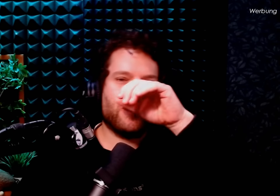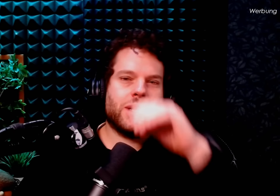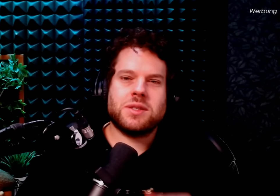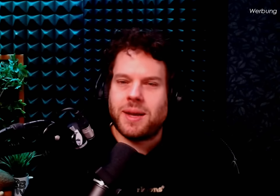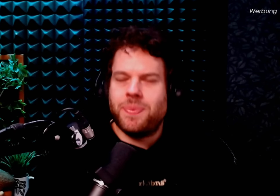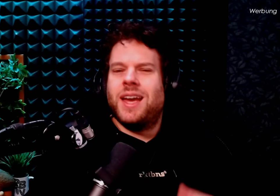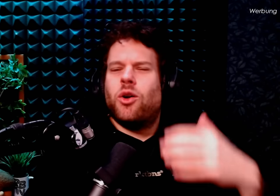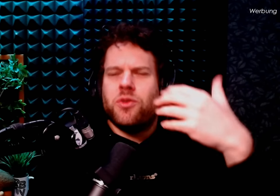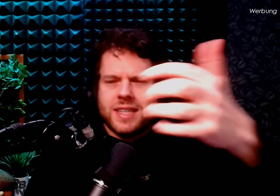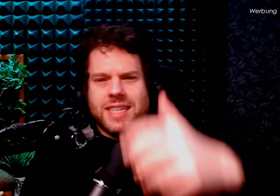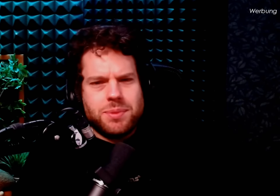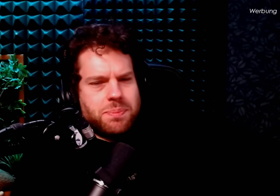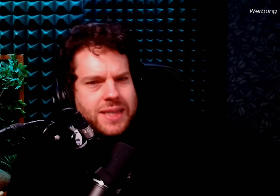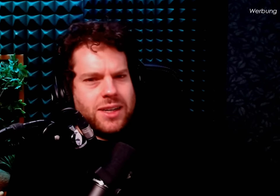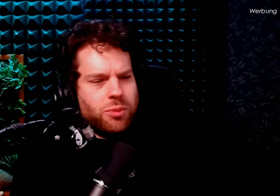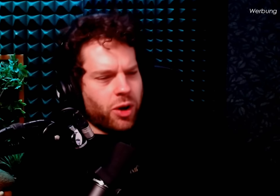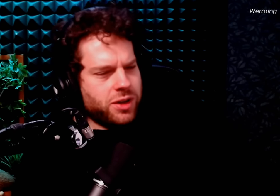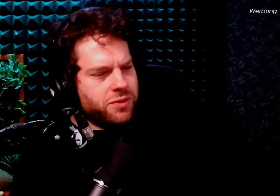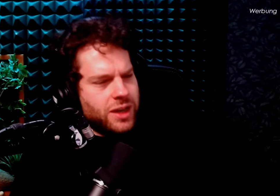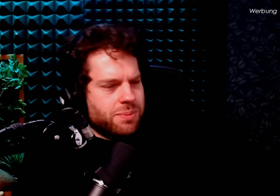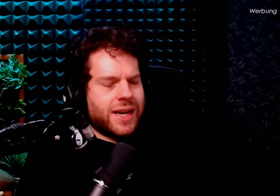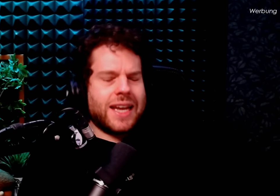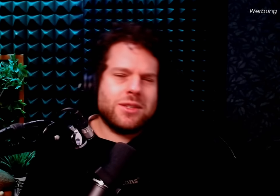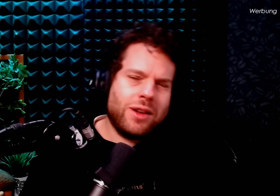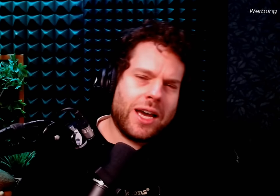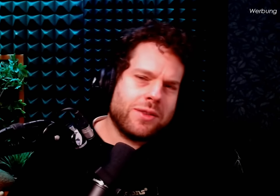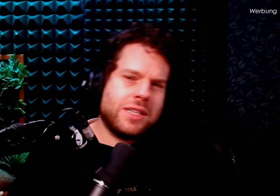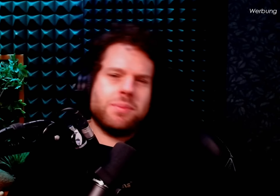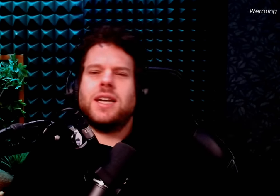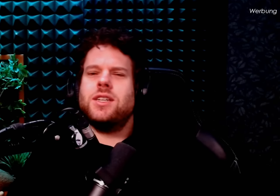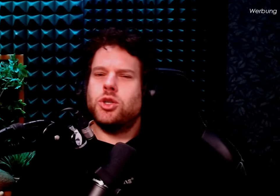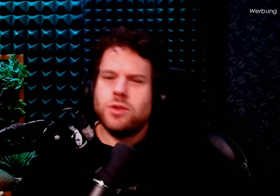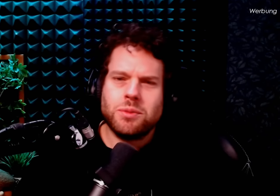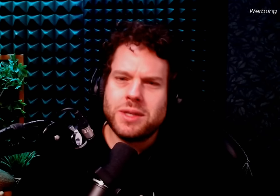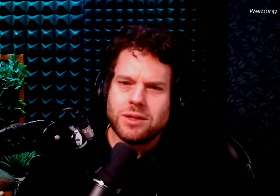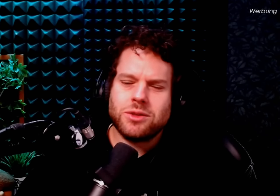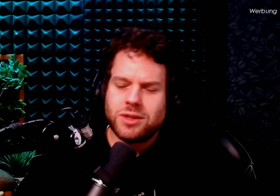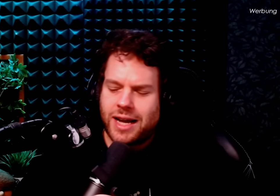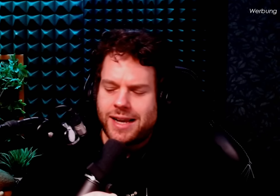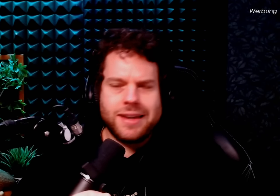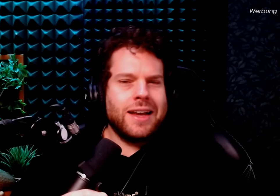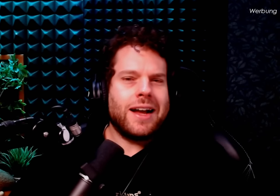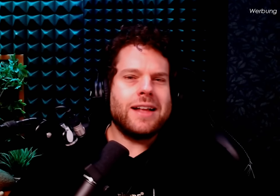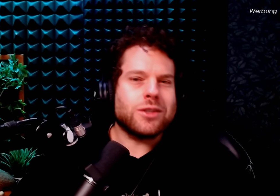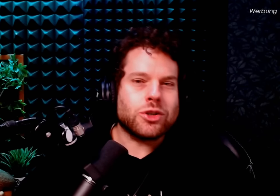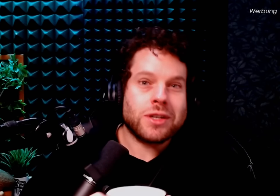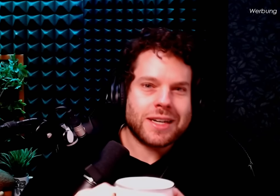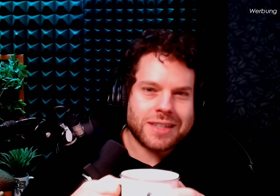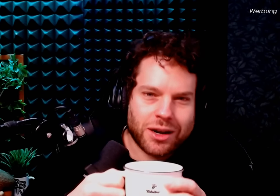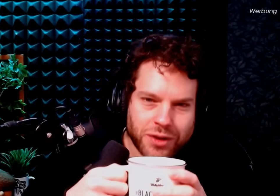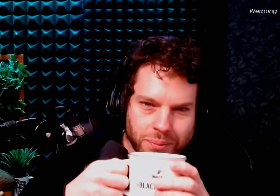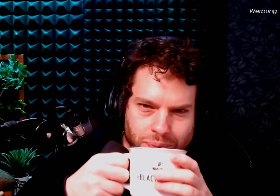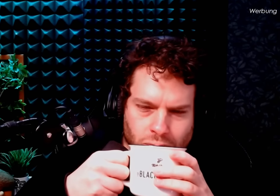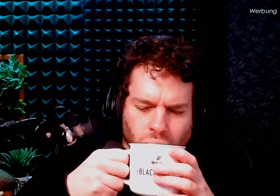einfach mal zusammen. Und was gibt es besser, um Leute wirklich mal kennenzulernen und sich mal richtig schön so ein bisschen zu unterhalten, als eine schöne Tasse Kaffee. Hm.